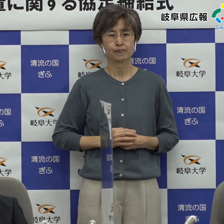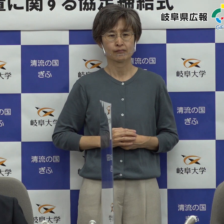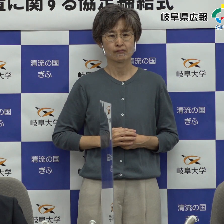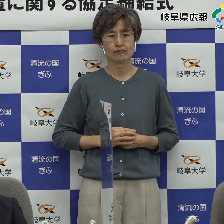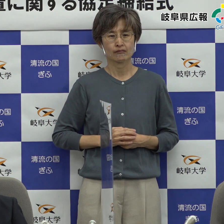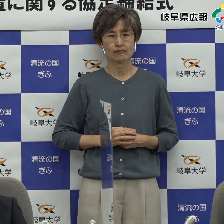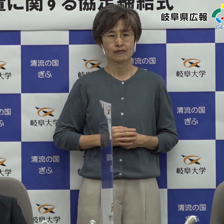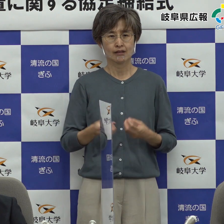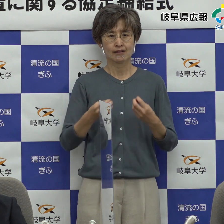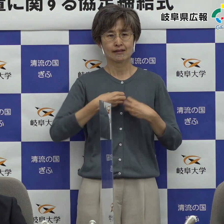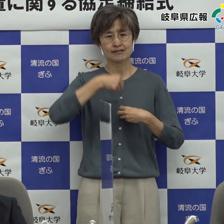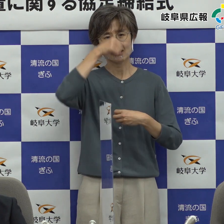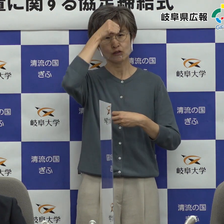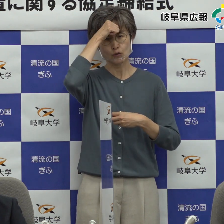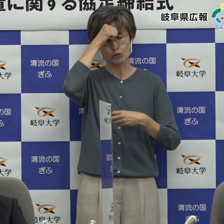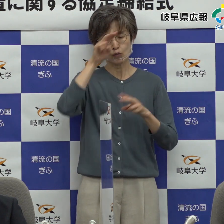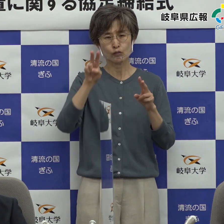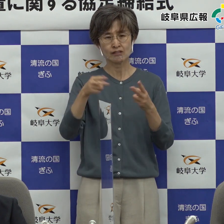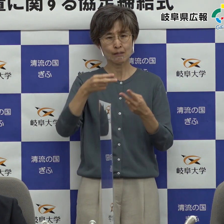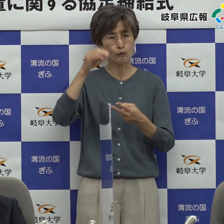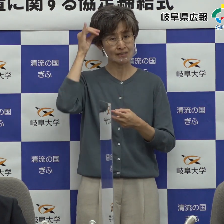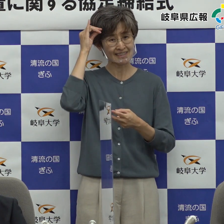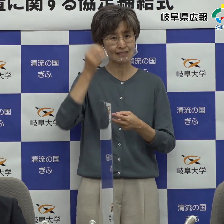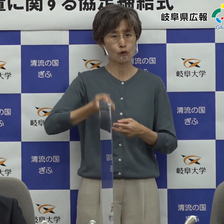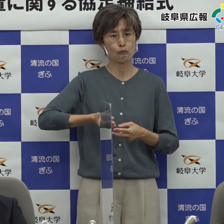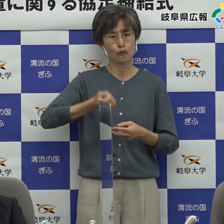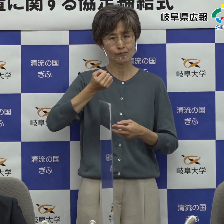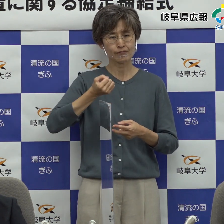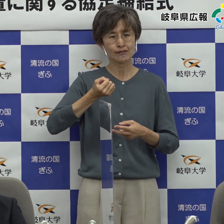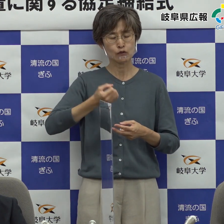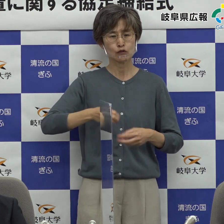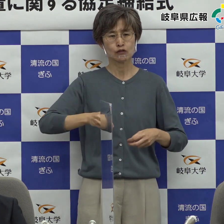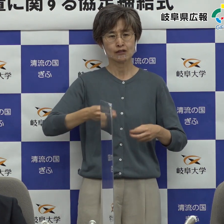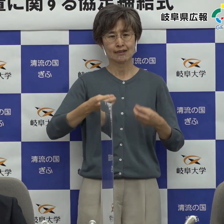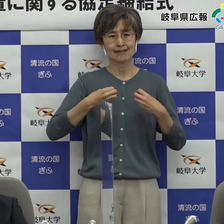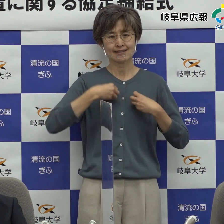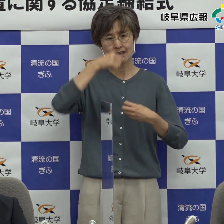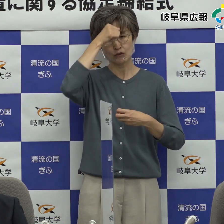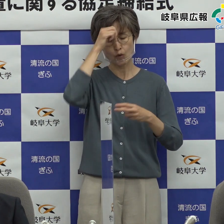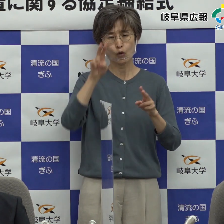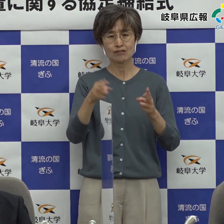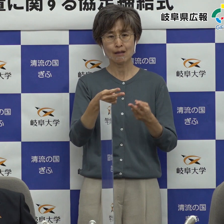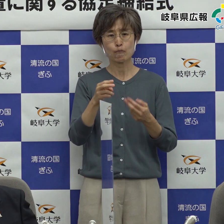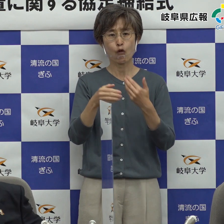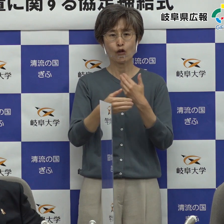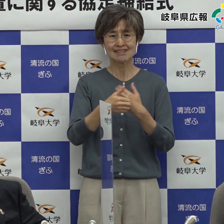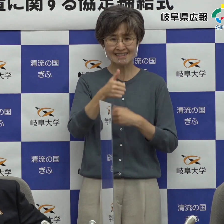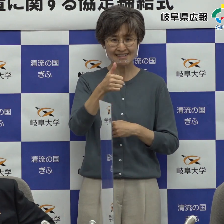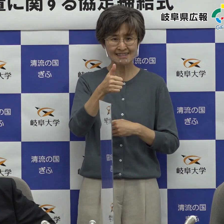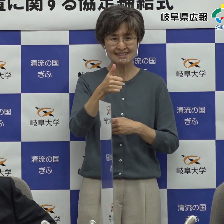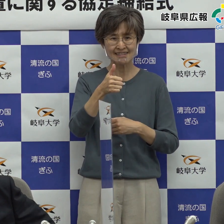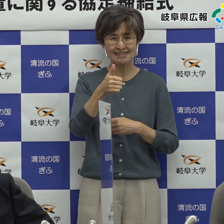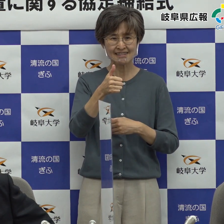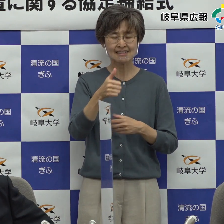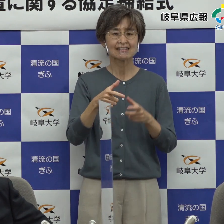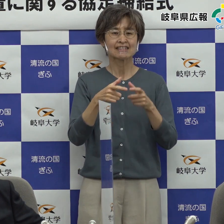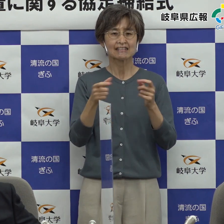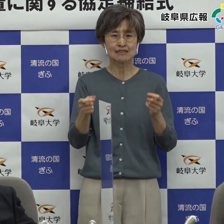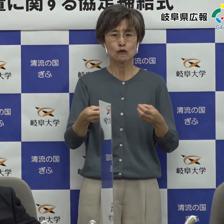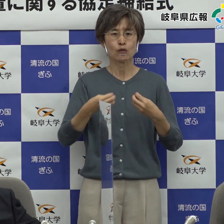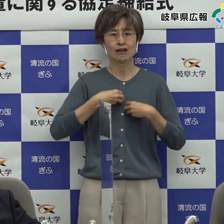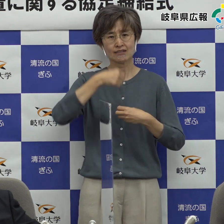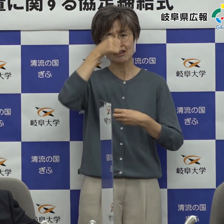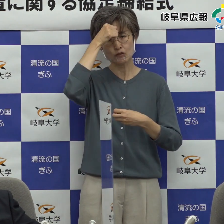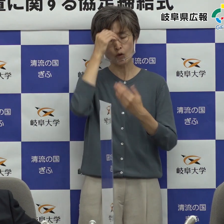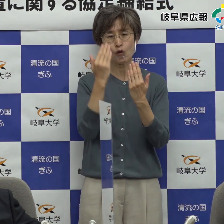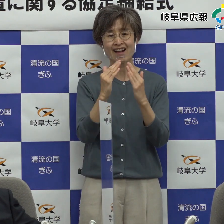この感染症に関する専門知識を有する感染症専門医と、こ これは日本感染症学会の認定する専